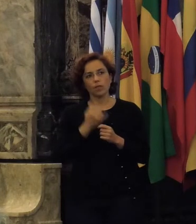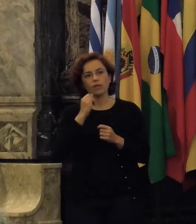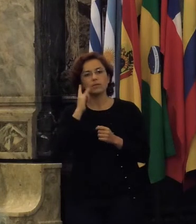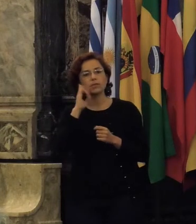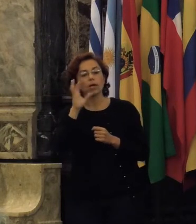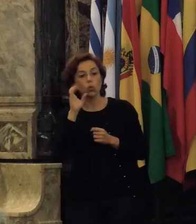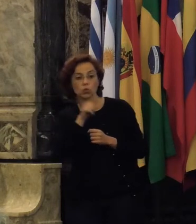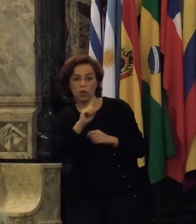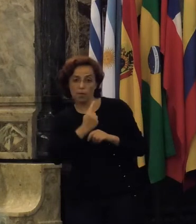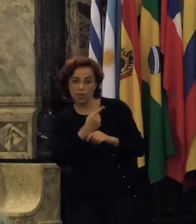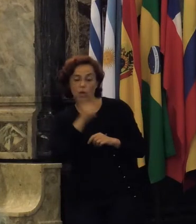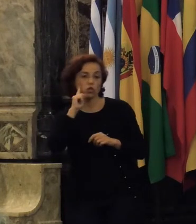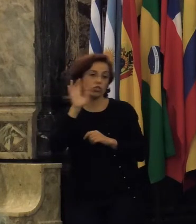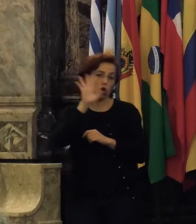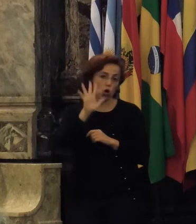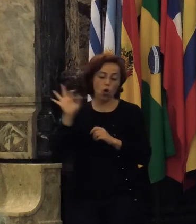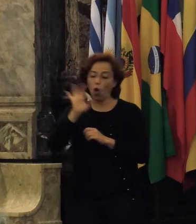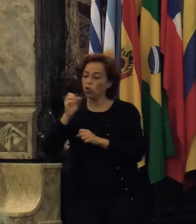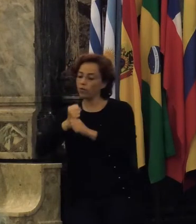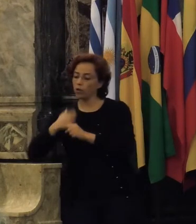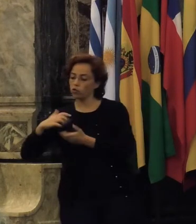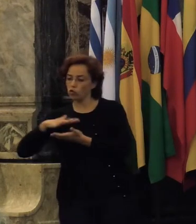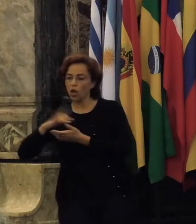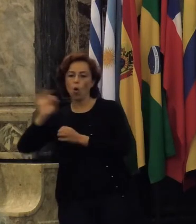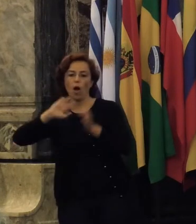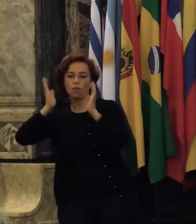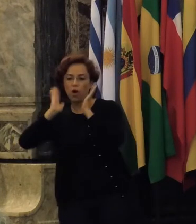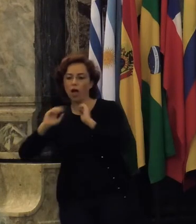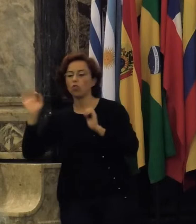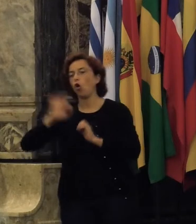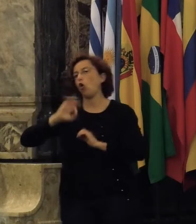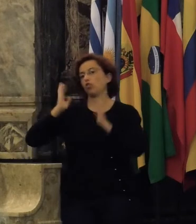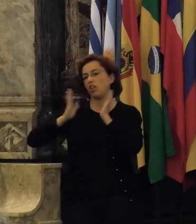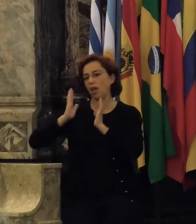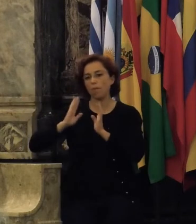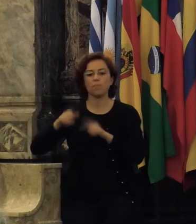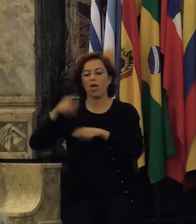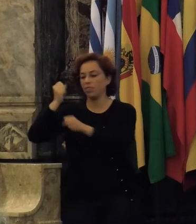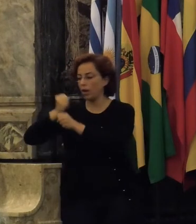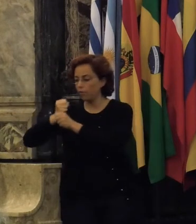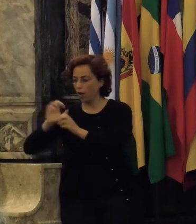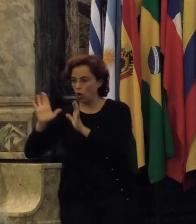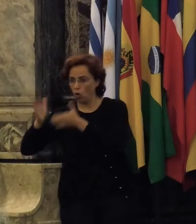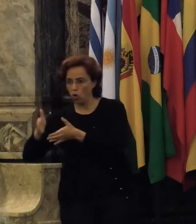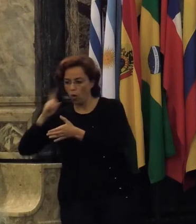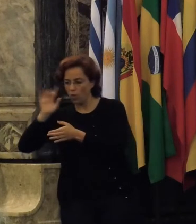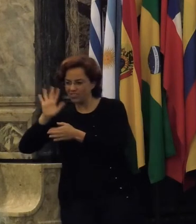escuchada por un psicólogo, un trabajador social, un abogado, un terapista ocupacional, terapia ocupacional,